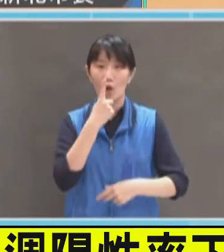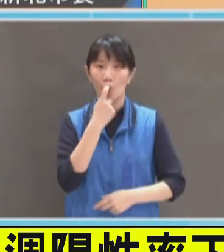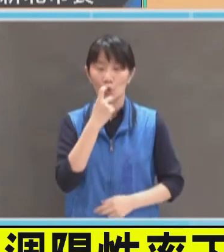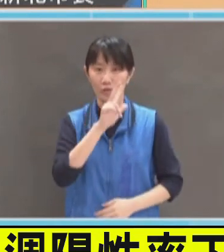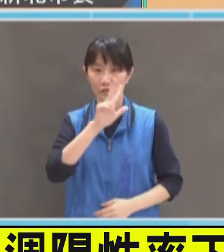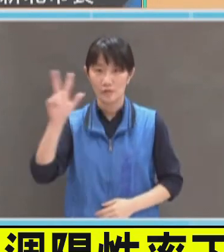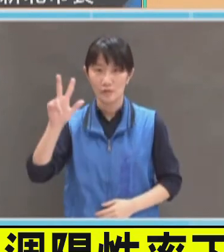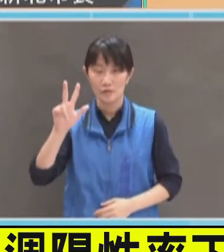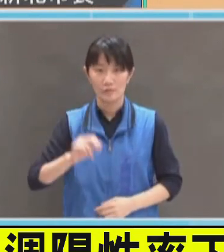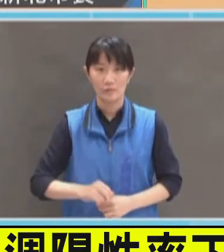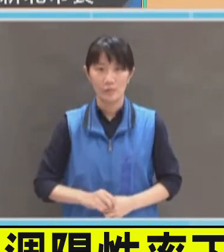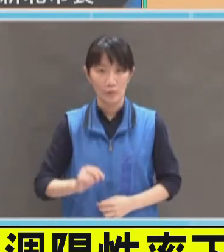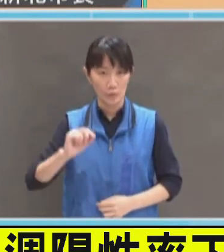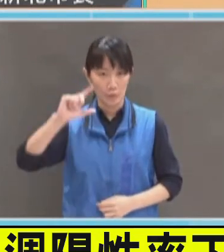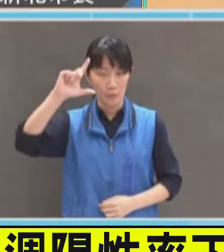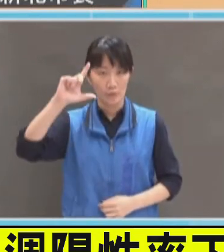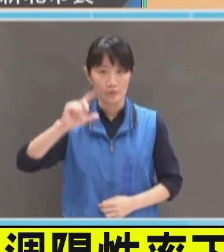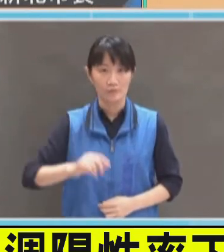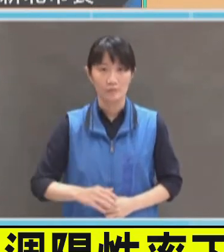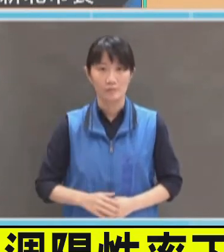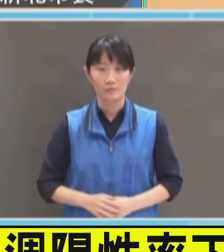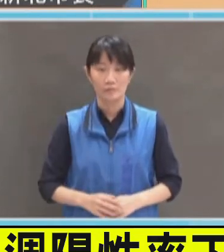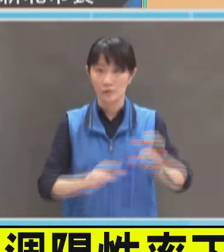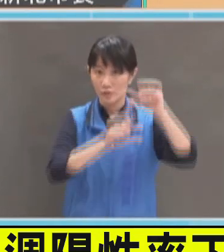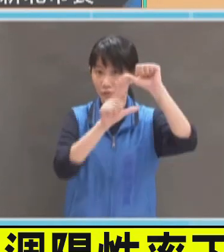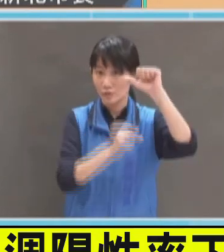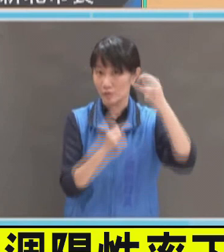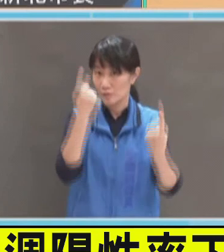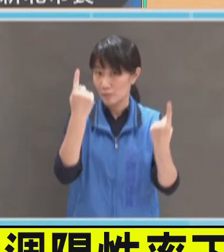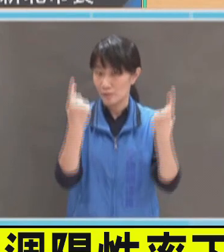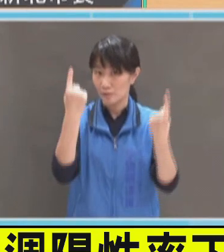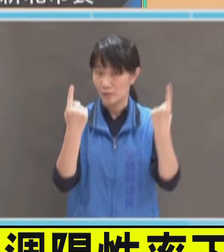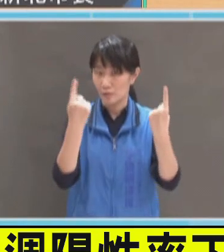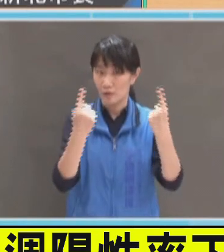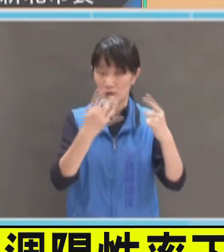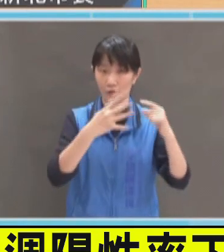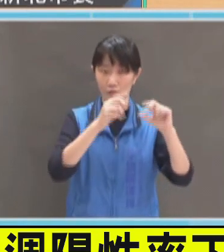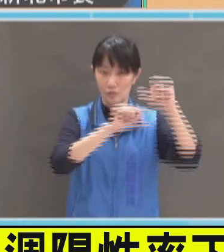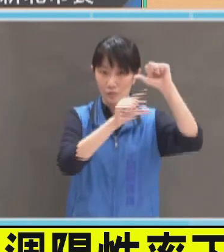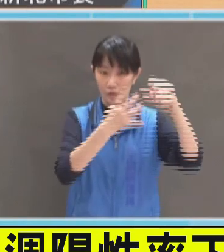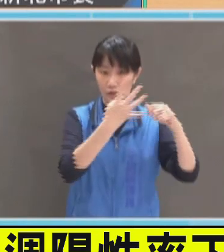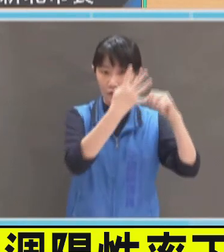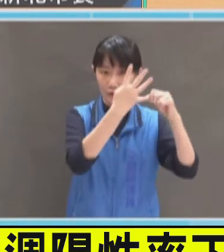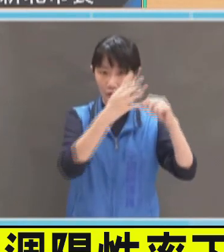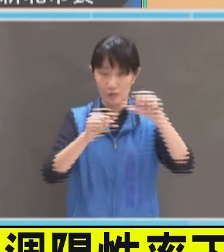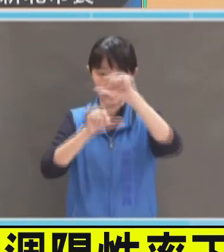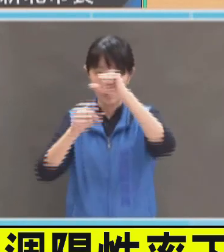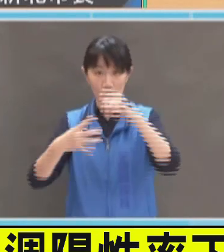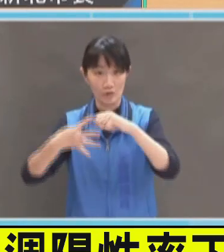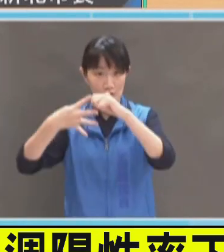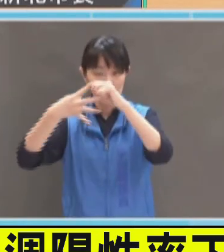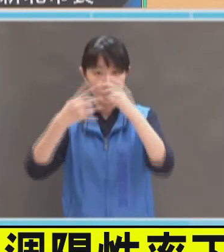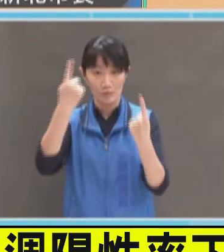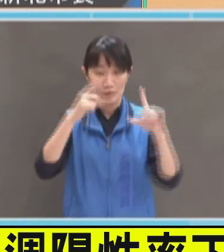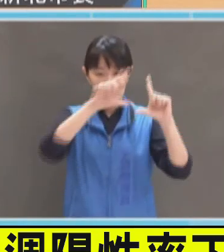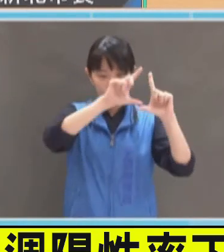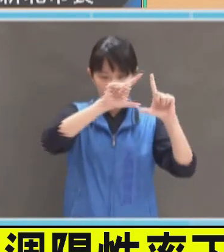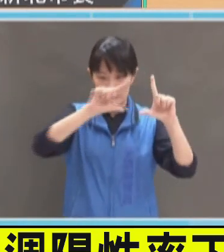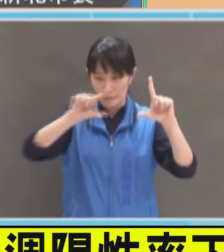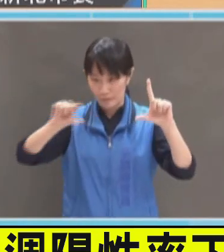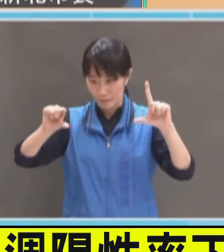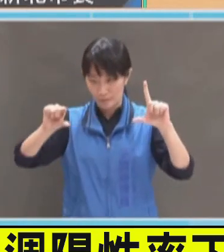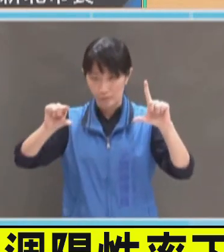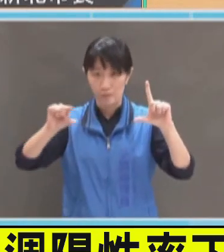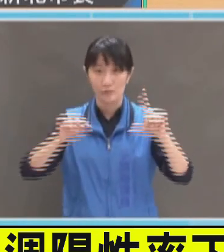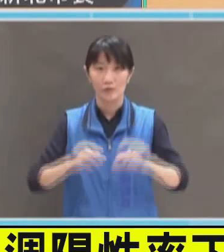长条线，显然又比五月份的最后一个礼拜显然又往下掉，所以这个条